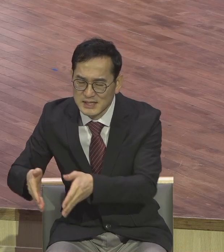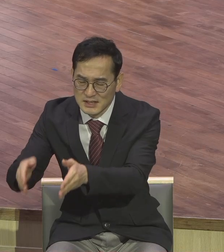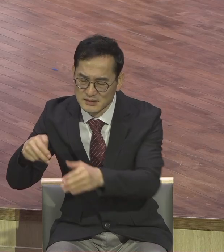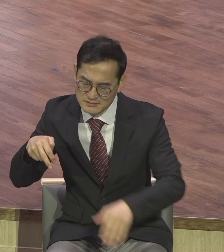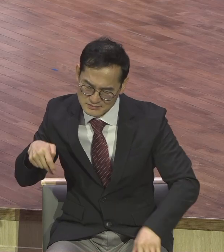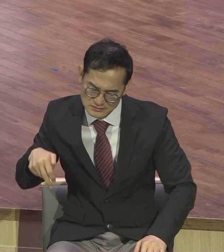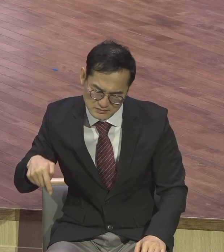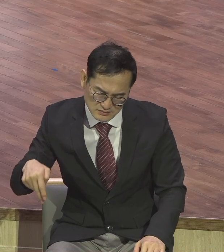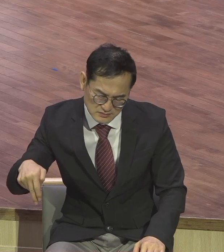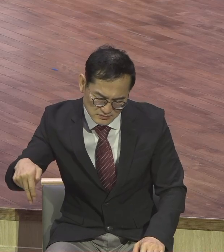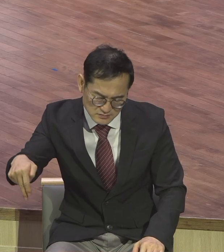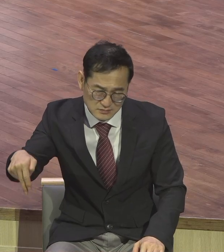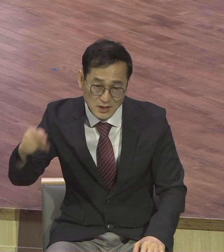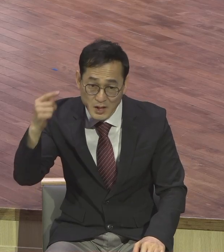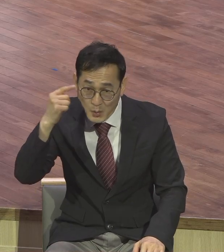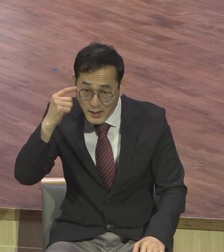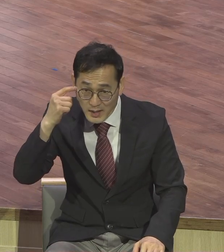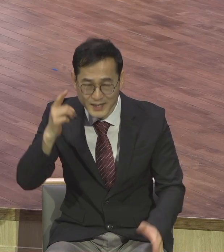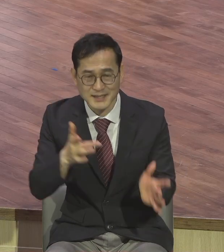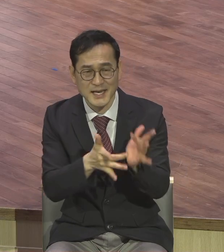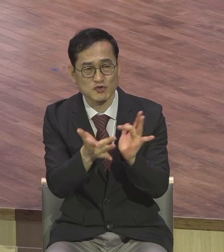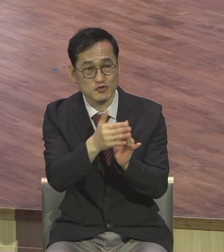사실을 발견하지 못했을 거예요.